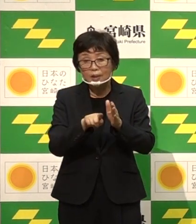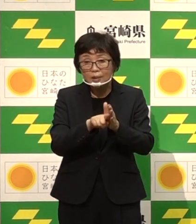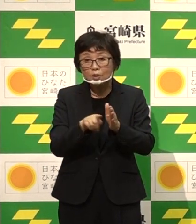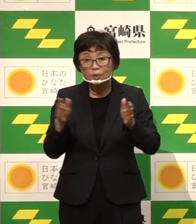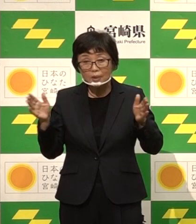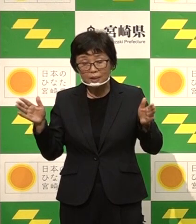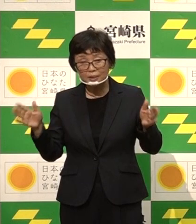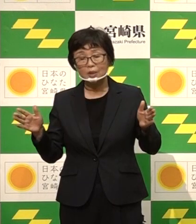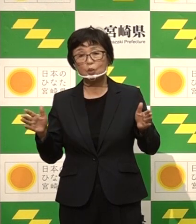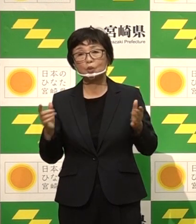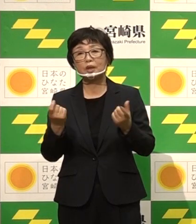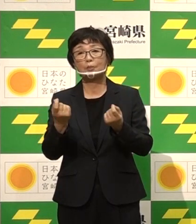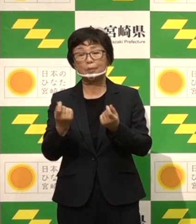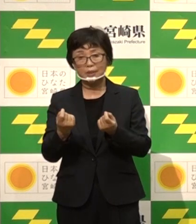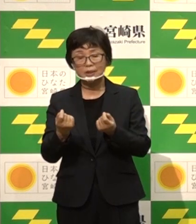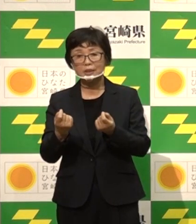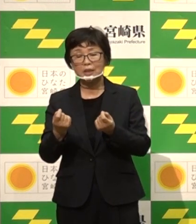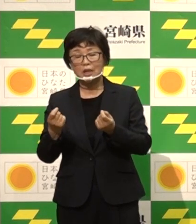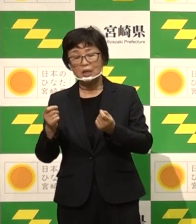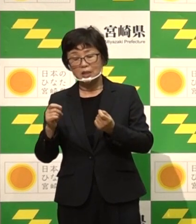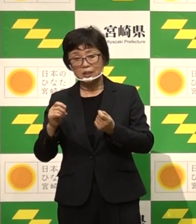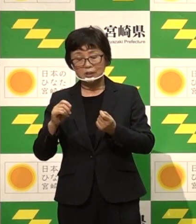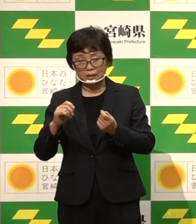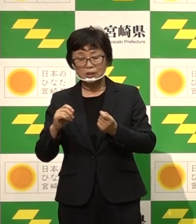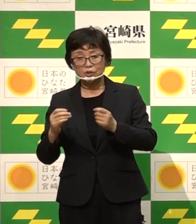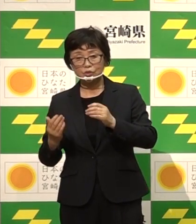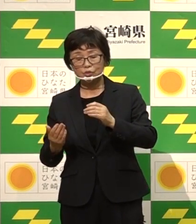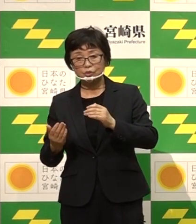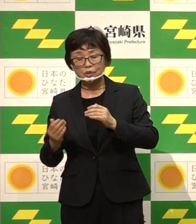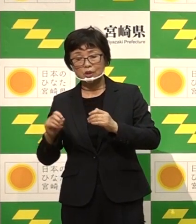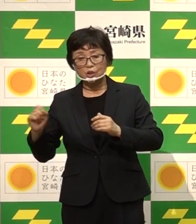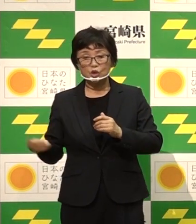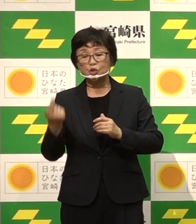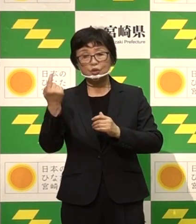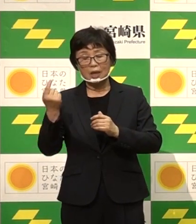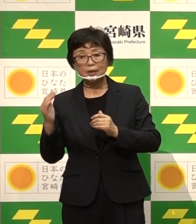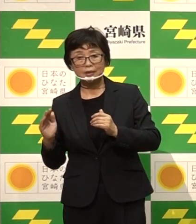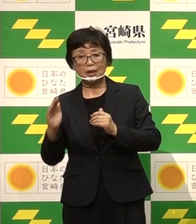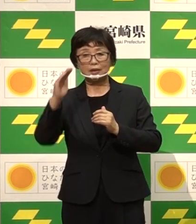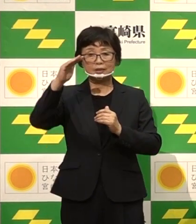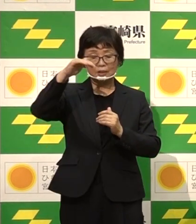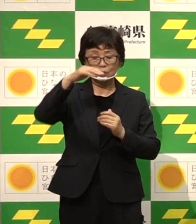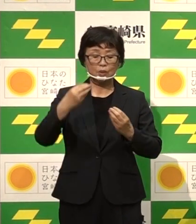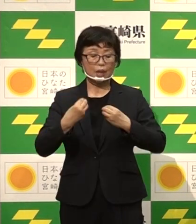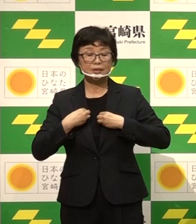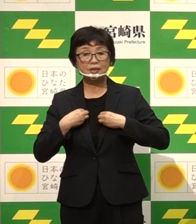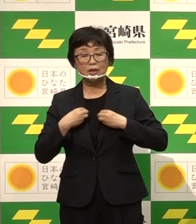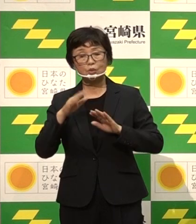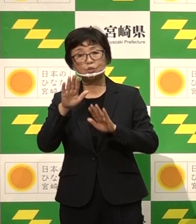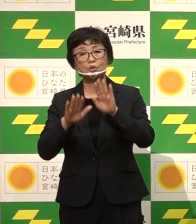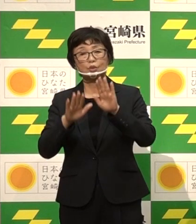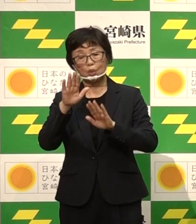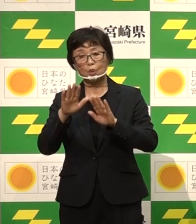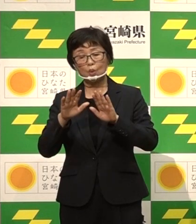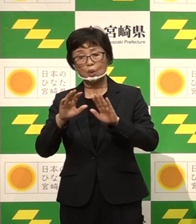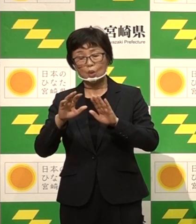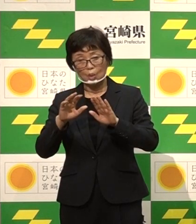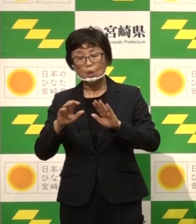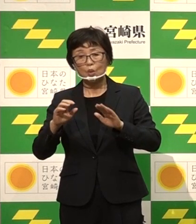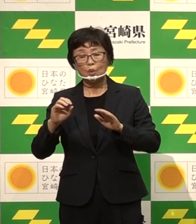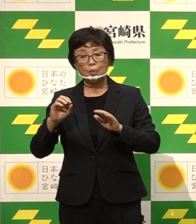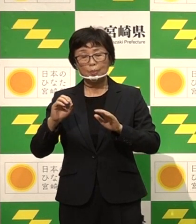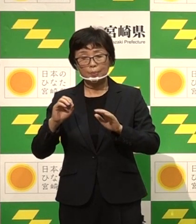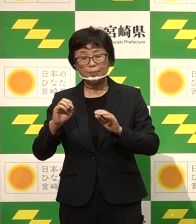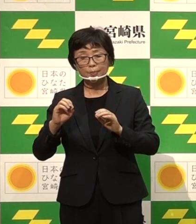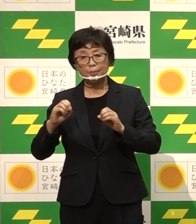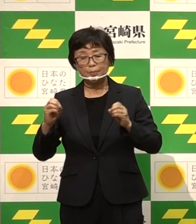もやはり群を抜いて大変急激に感染が爆発的な感染拡大